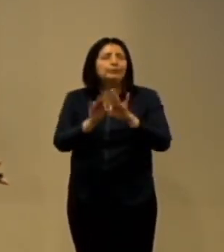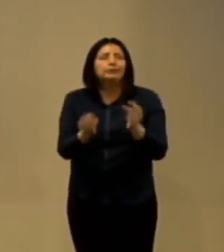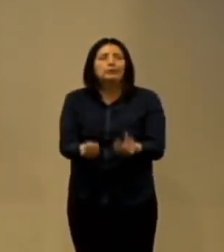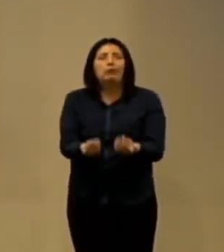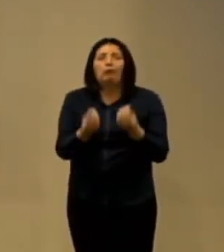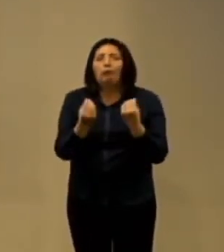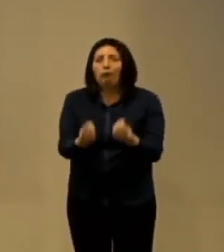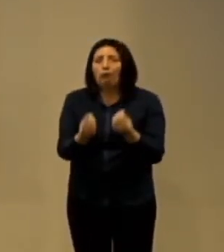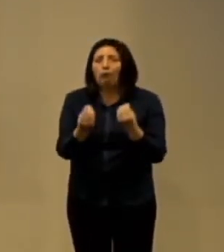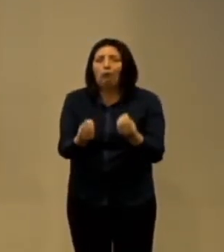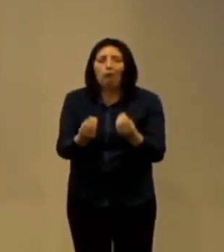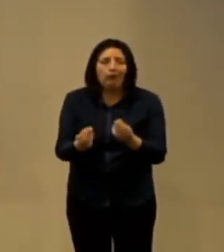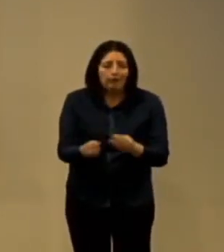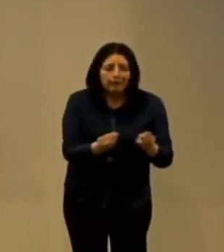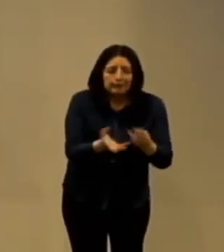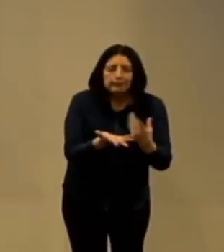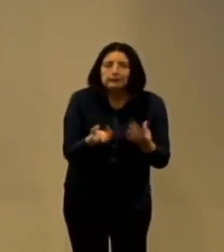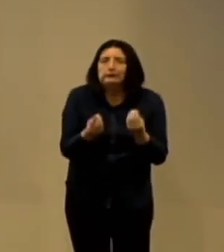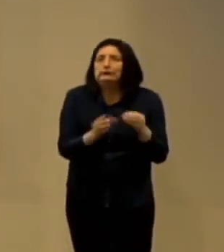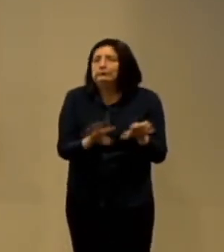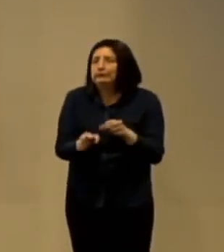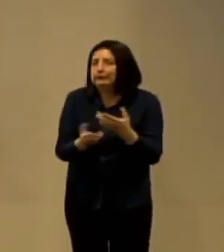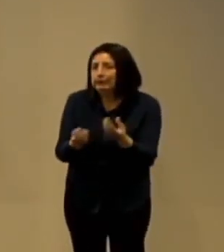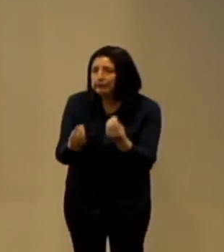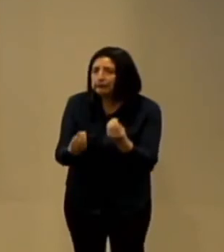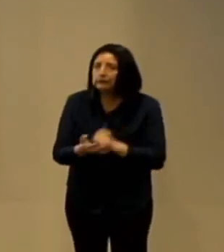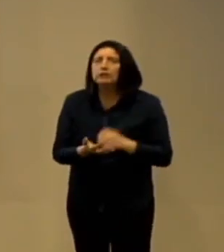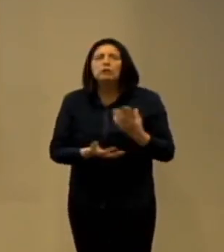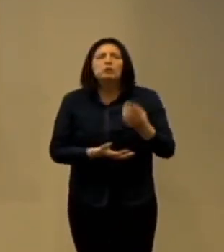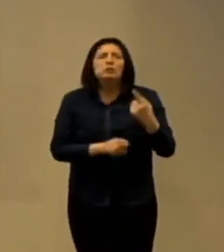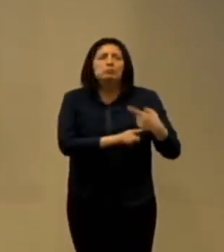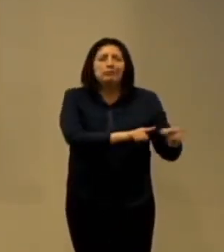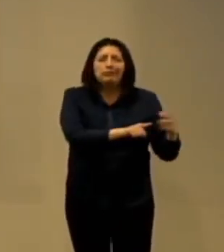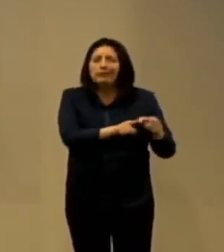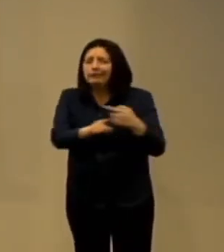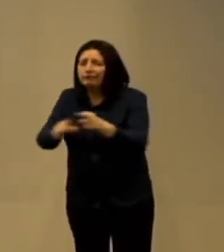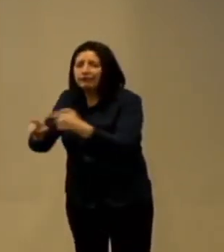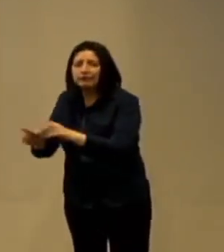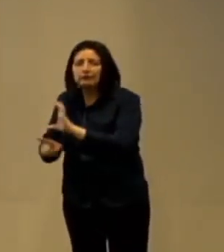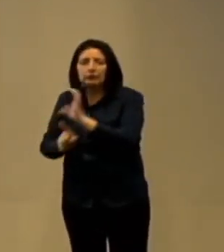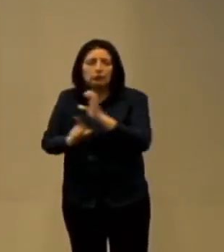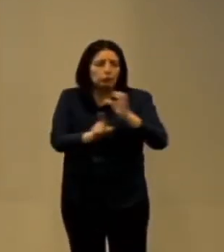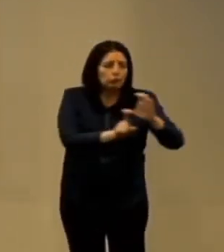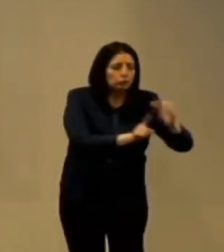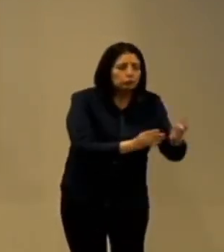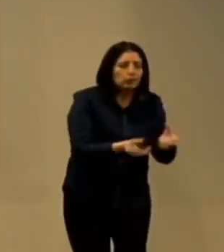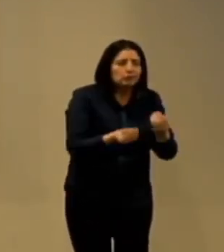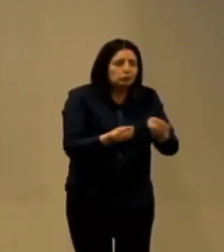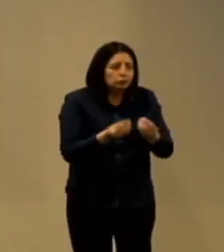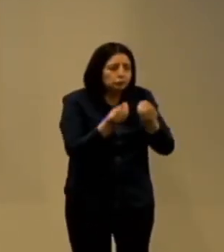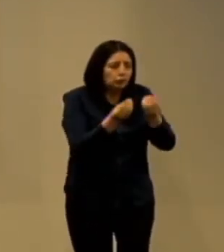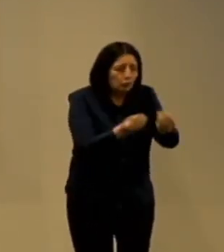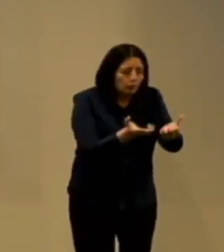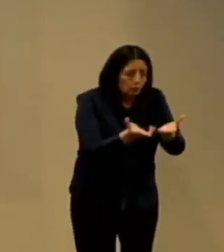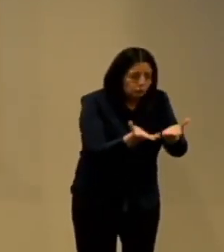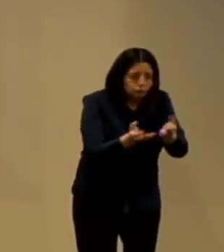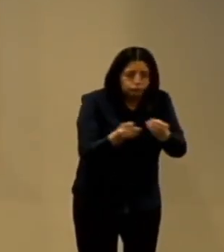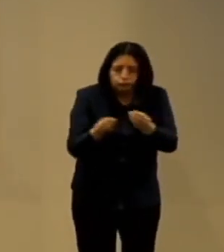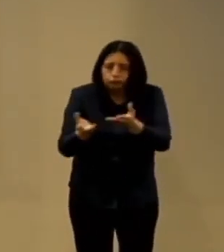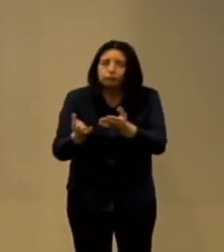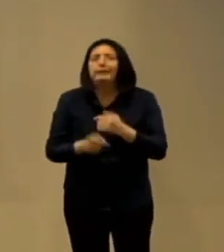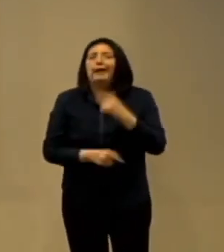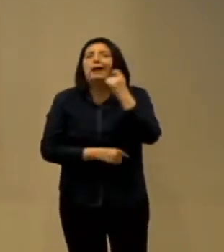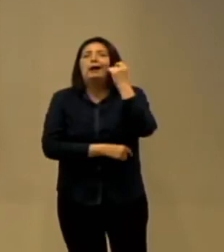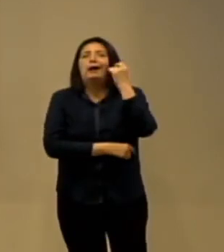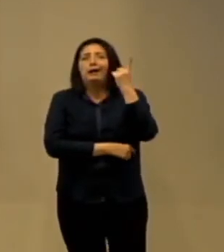metodología. ¿Cómo hacemos esa variante intercultural para poder comprender? Y por